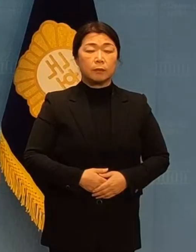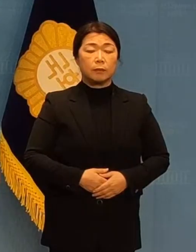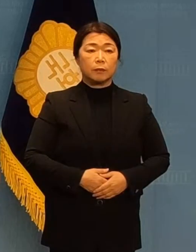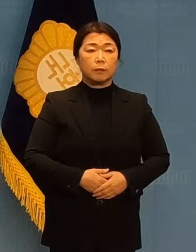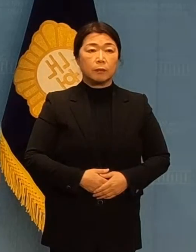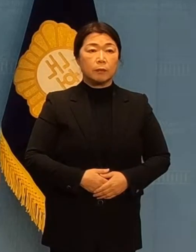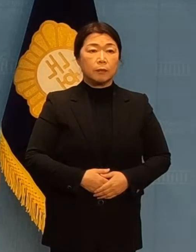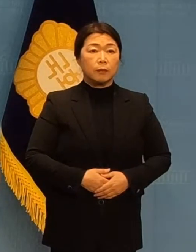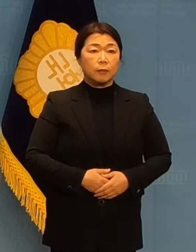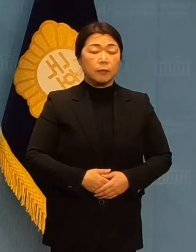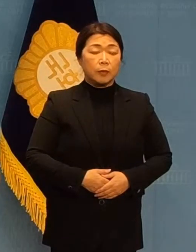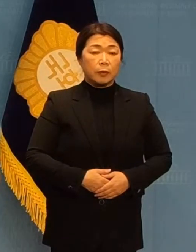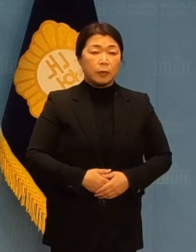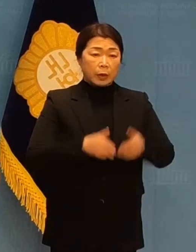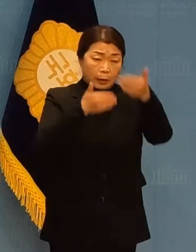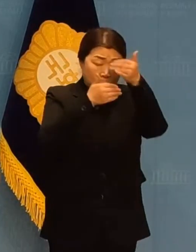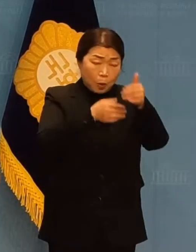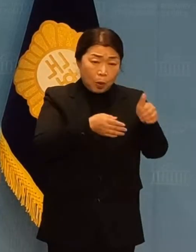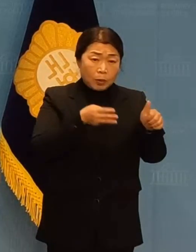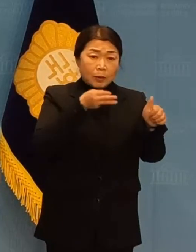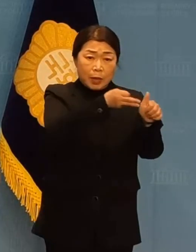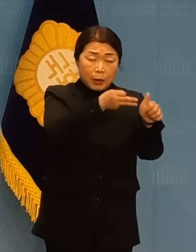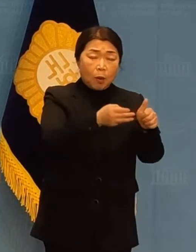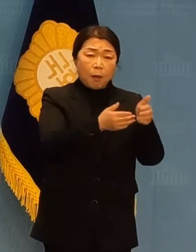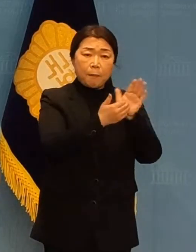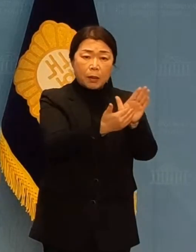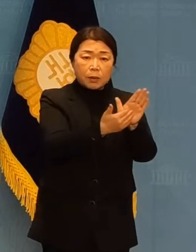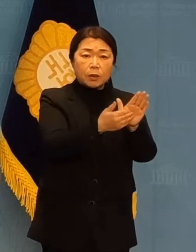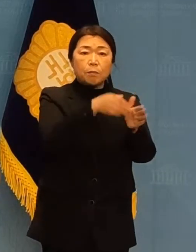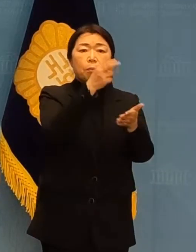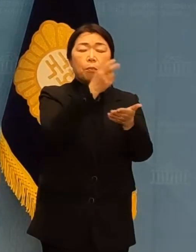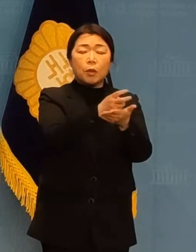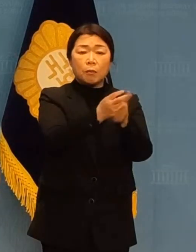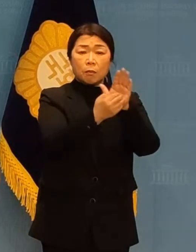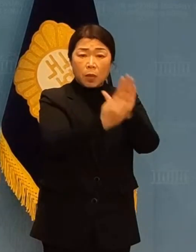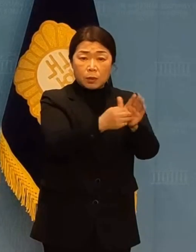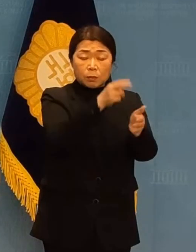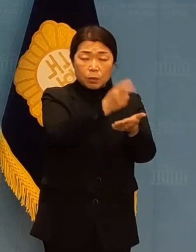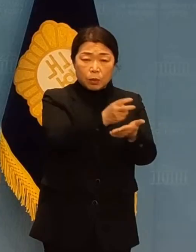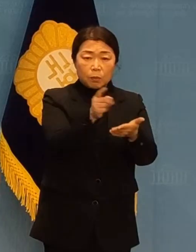테러 방지법 2조는 국가, 지방자치단체 및